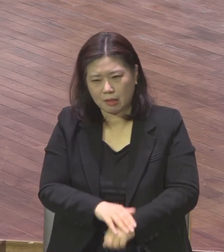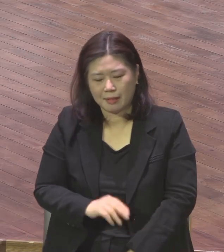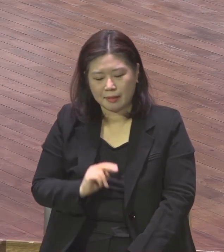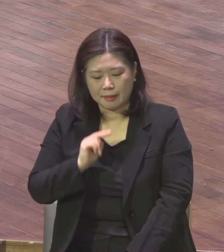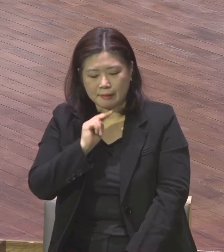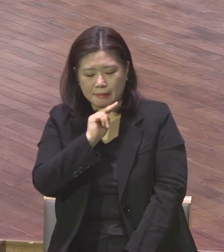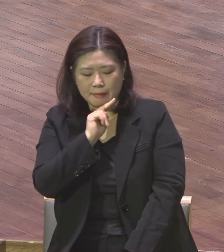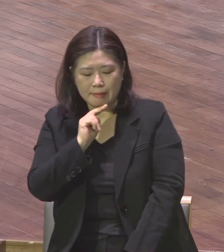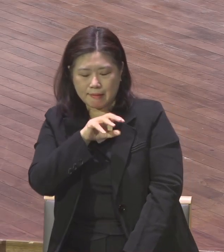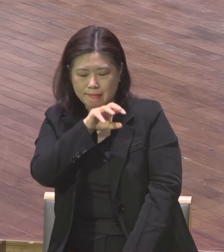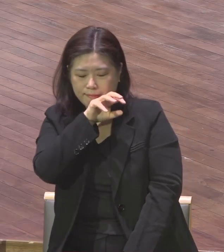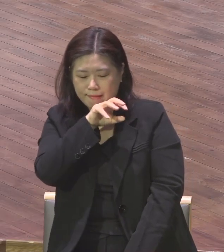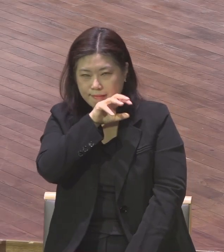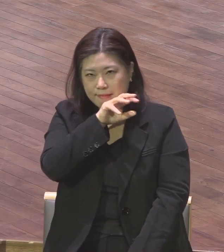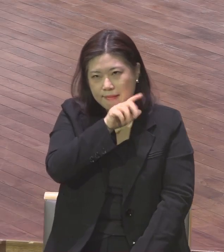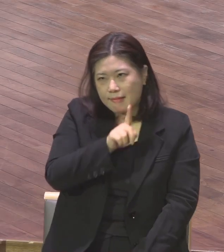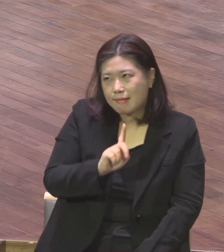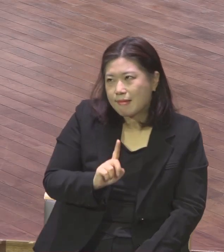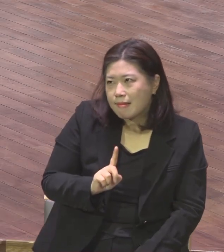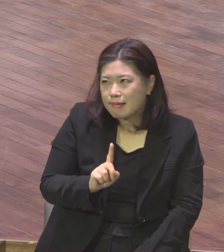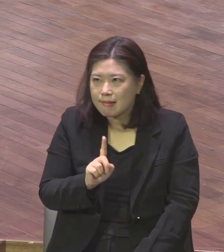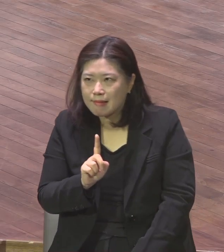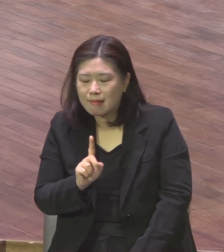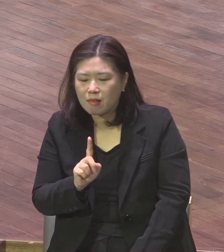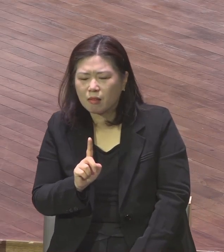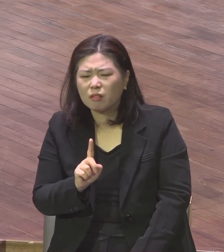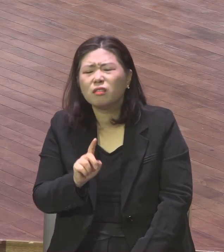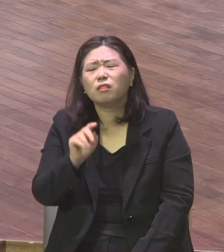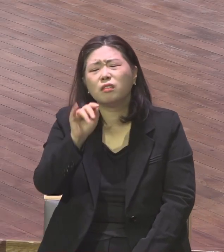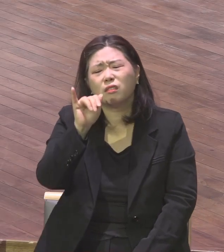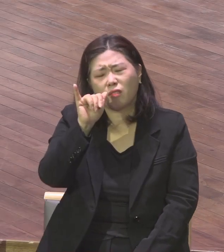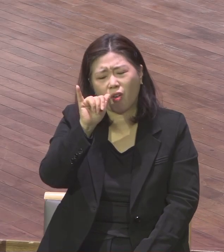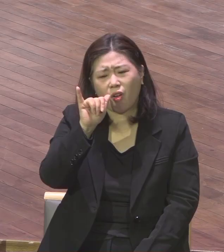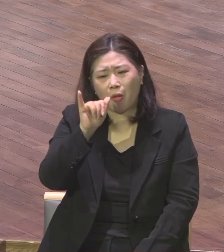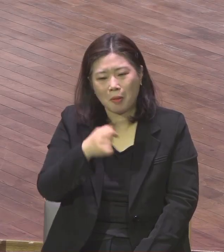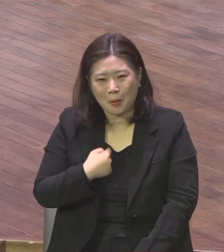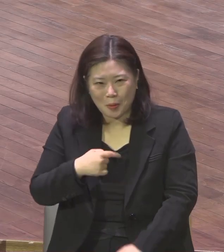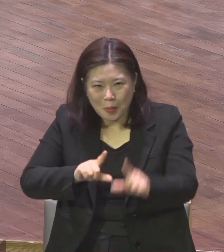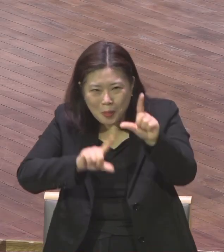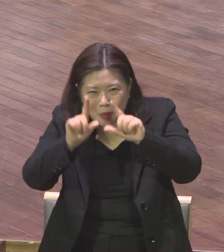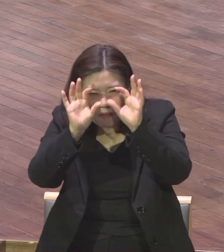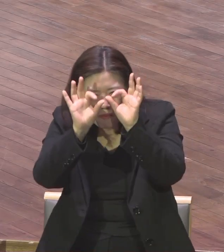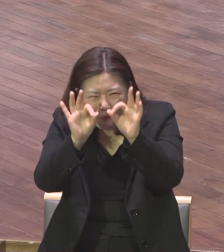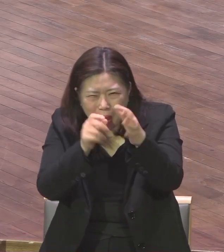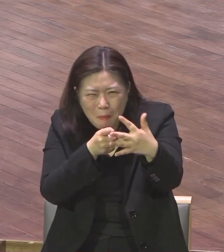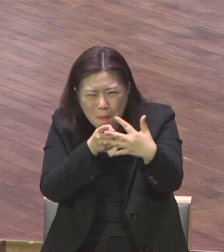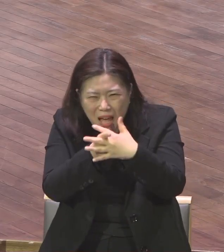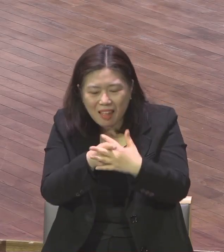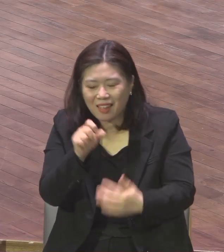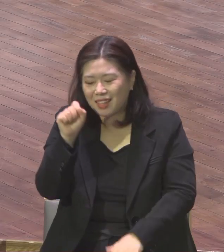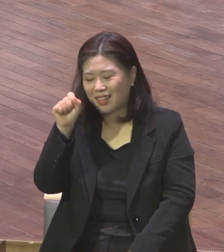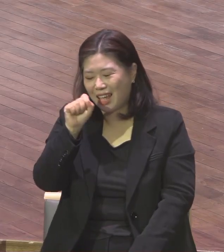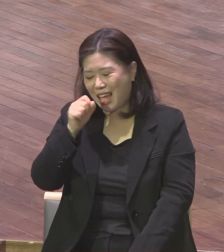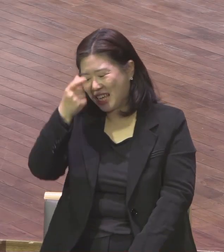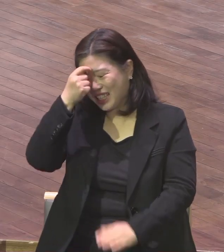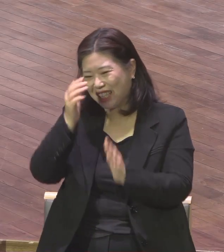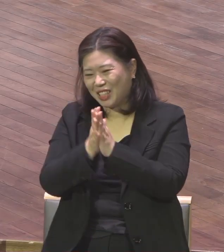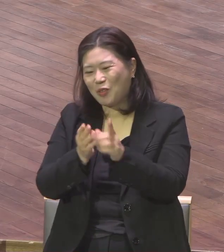늘 불만을 표시합니다. 그런 사람들은 기도 안 한다는 증거예요. 기도하면 그거 안